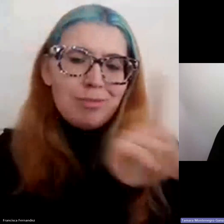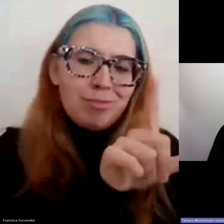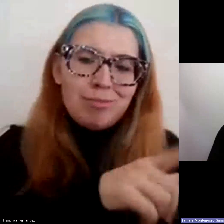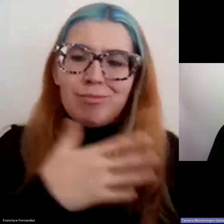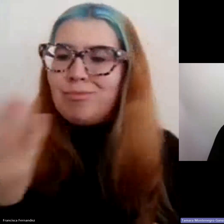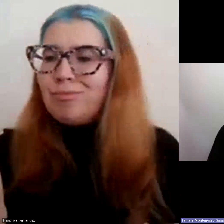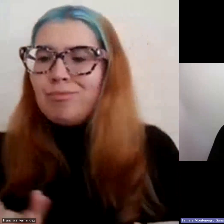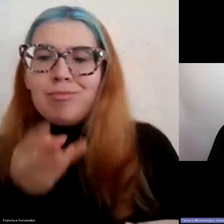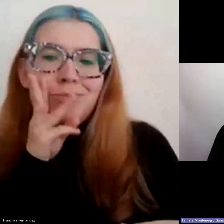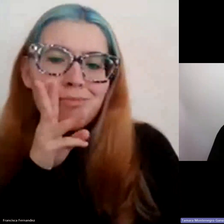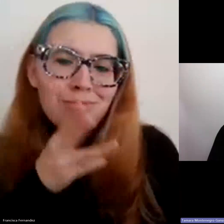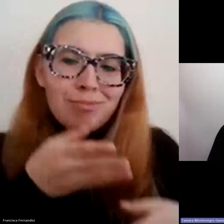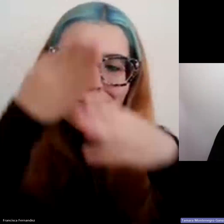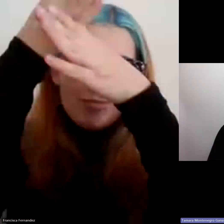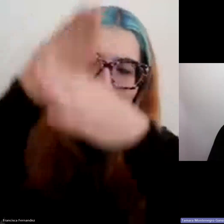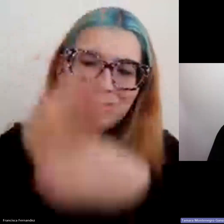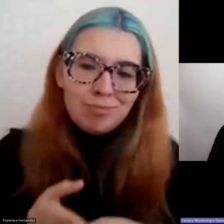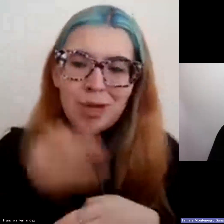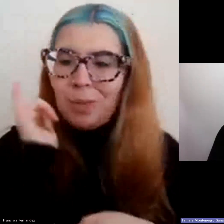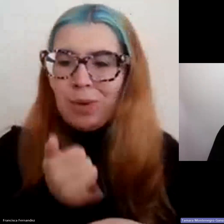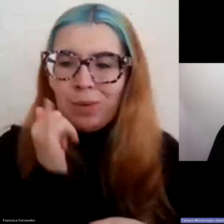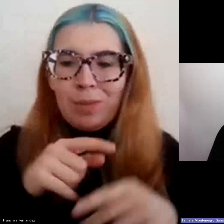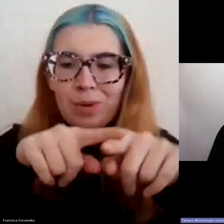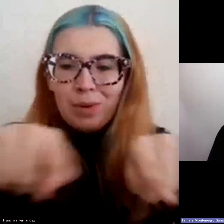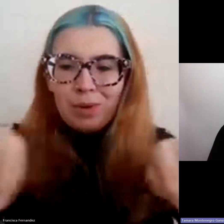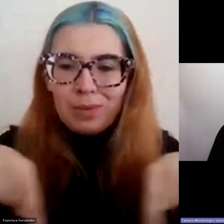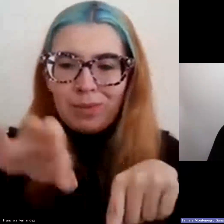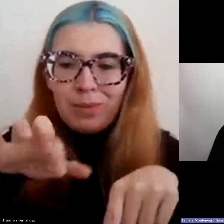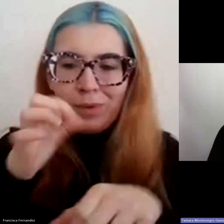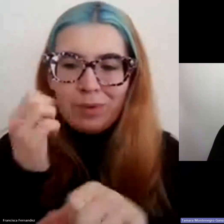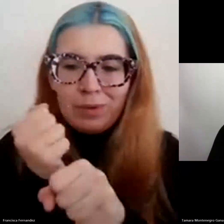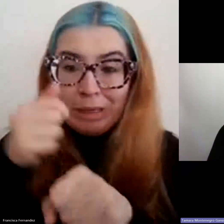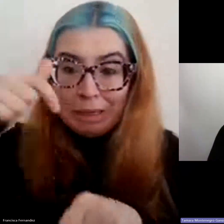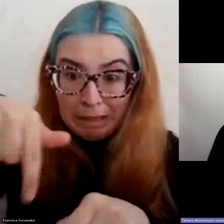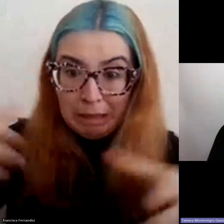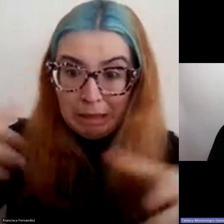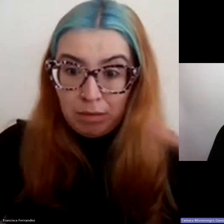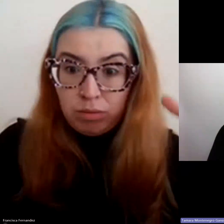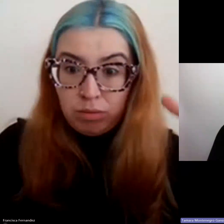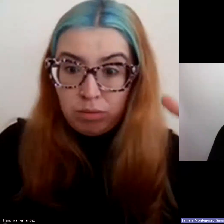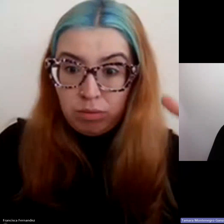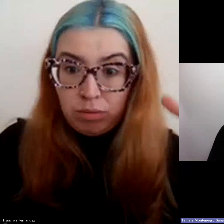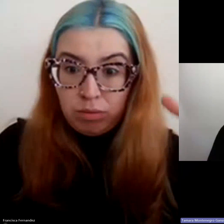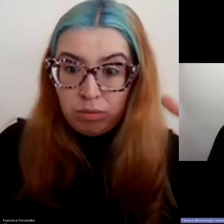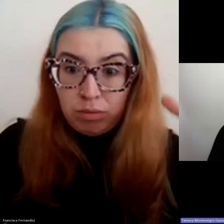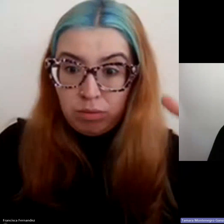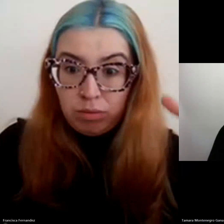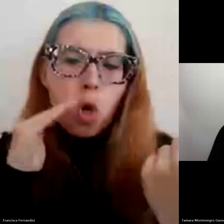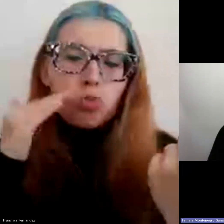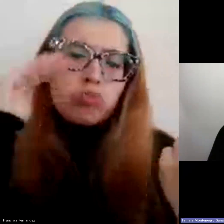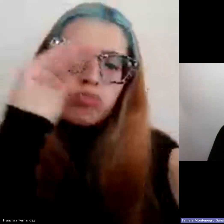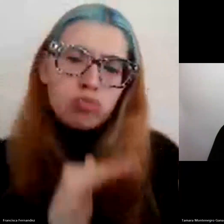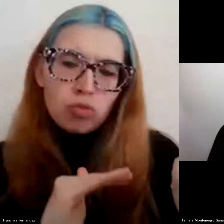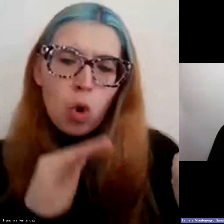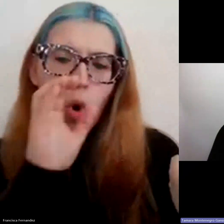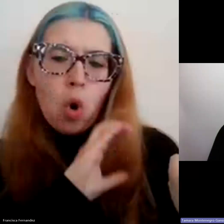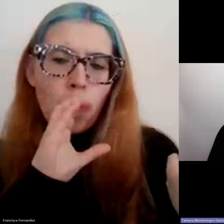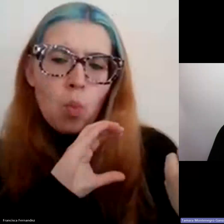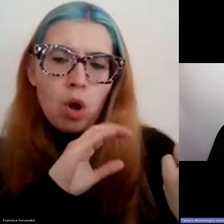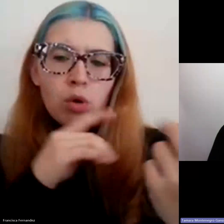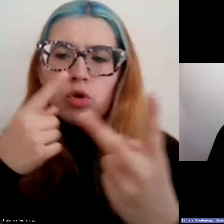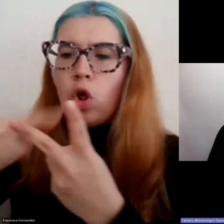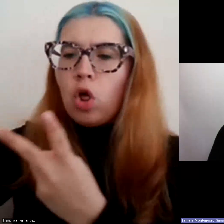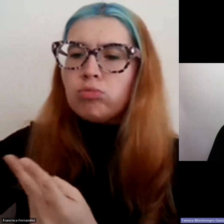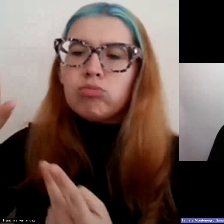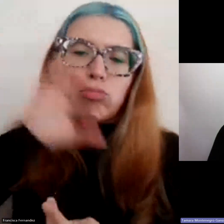estamos todos trabajando, no sé, de lunes a miércoles, siempre estamos en la sala, ahí. Y vienen